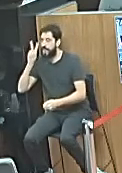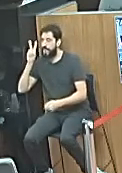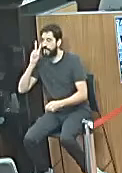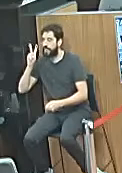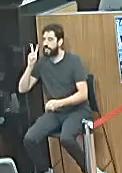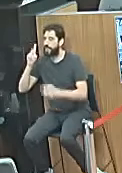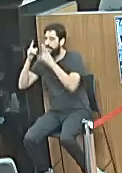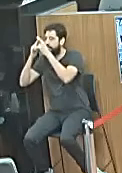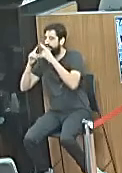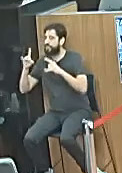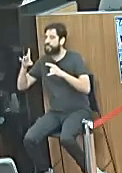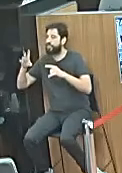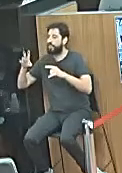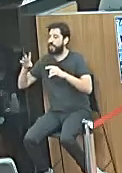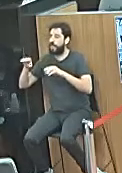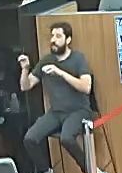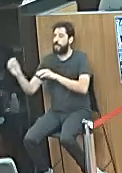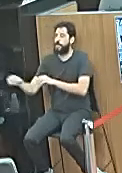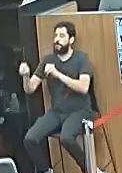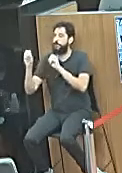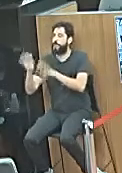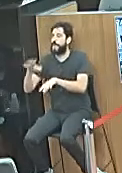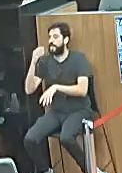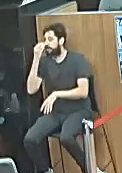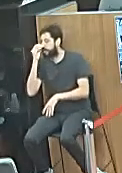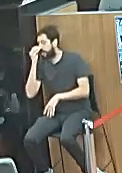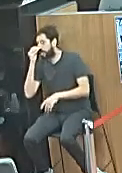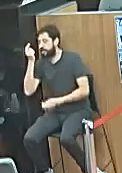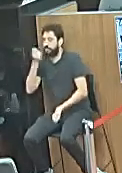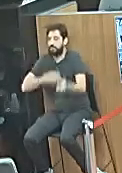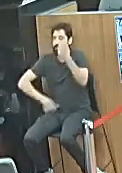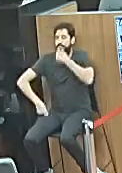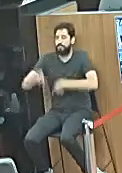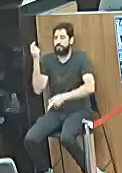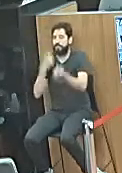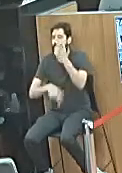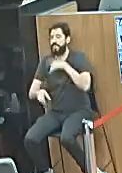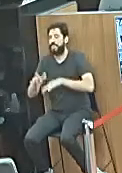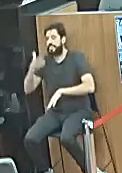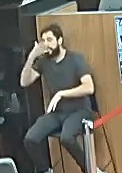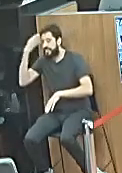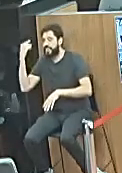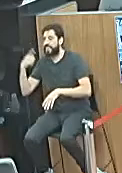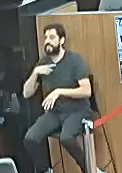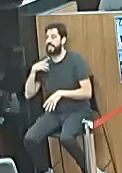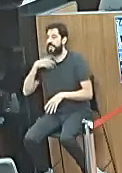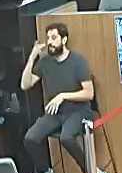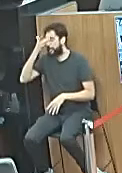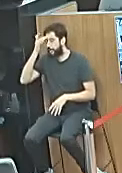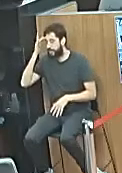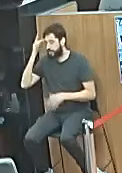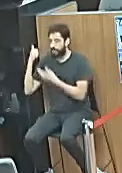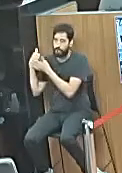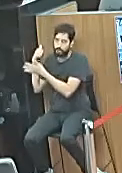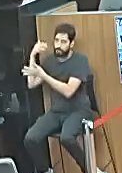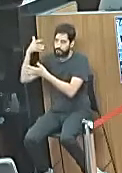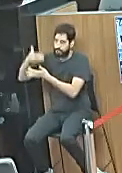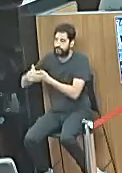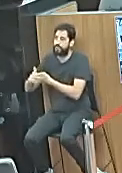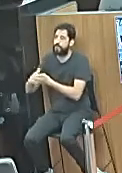trapézio mágico palhaços malabaristas esquece que pessoas tradicionais mantiveram essa